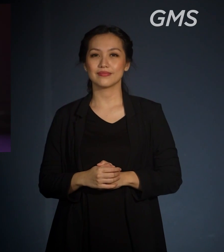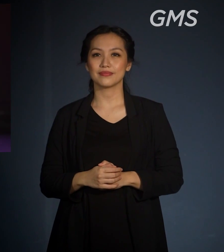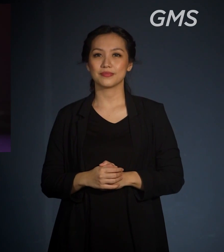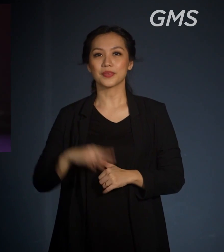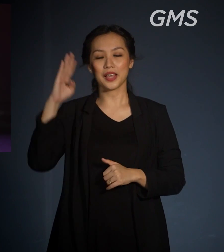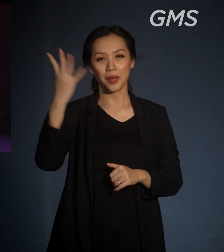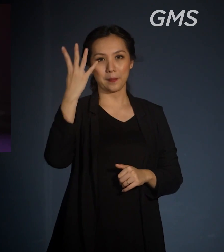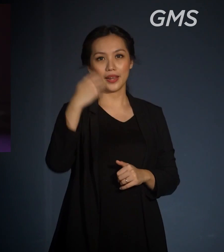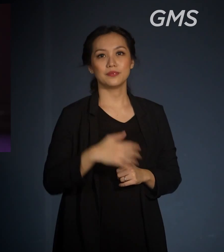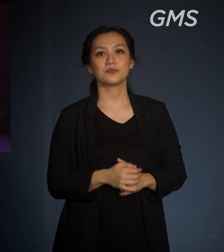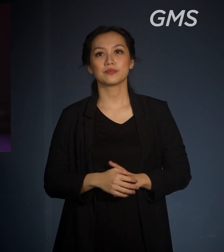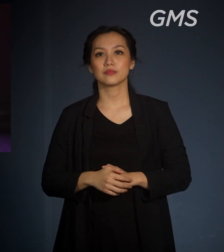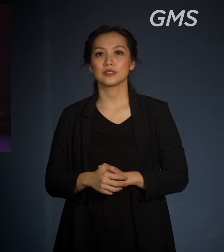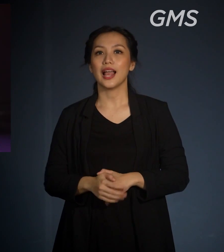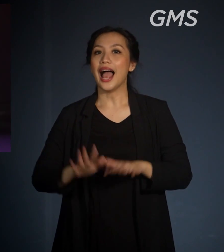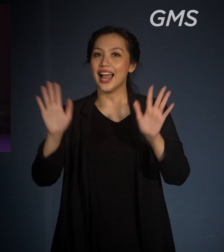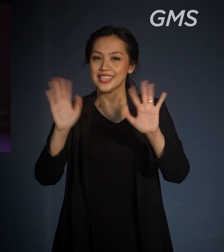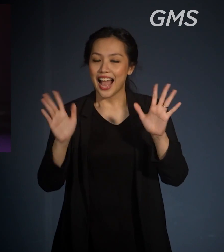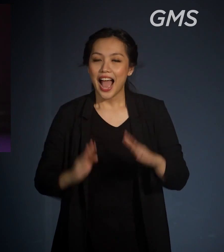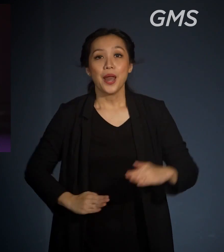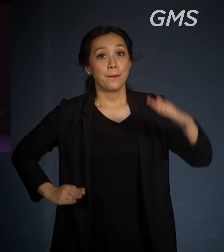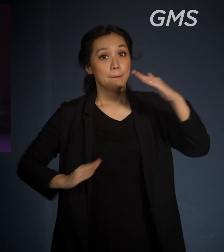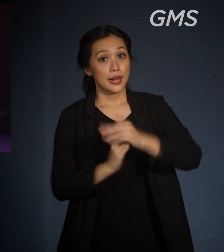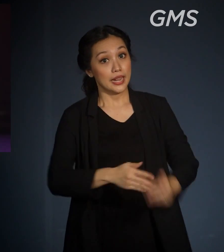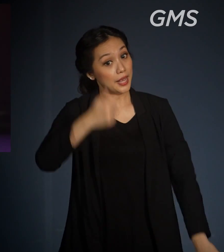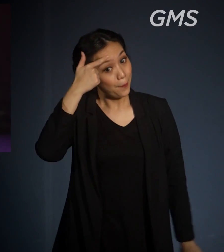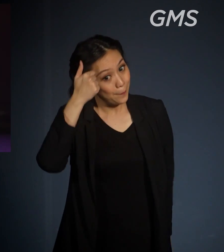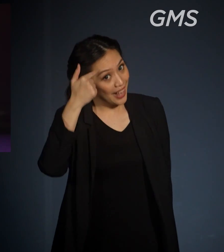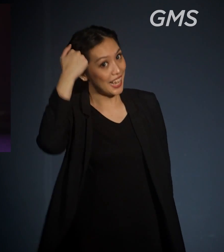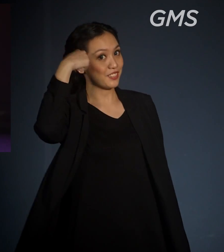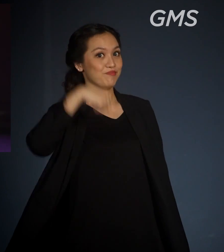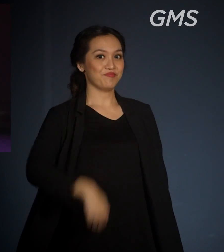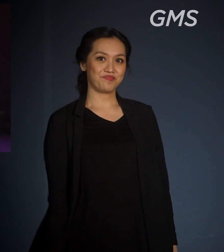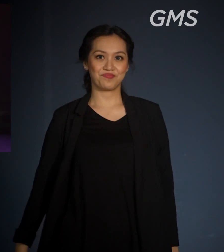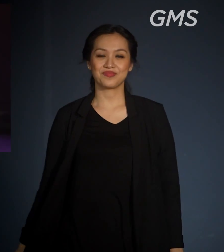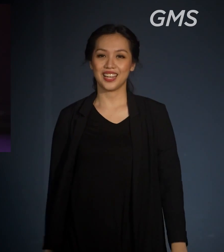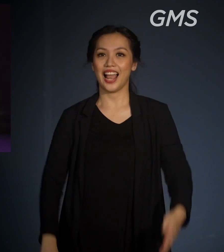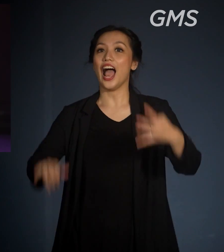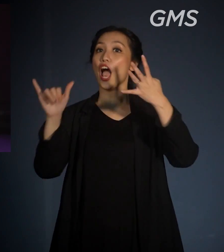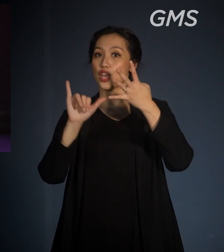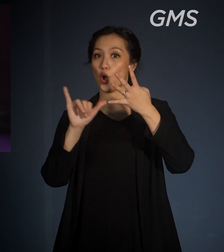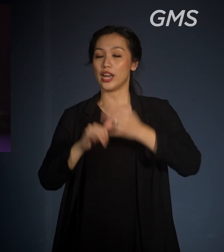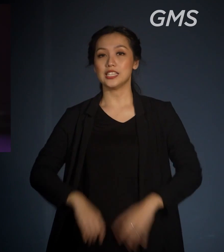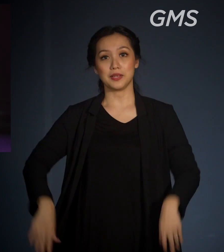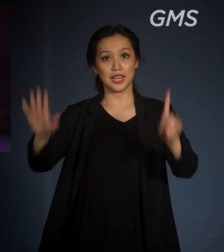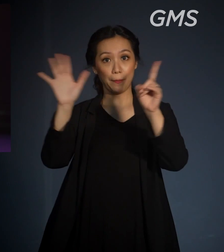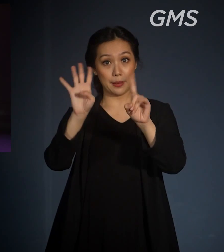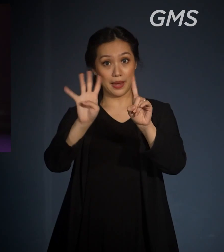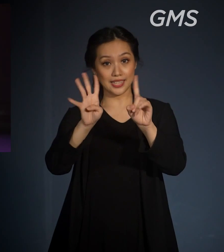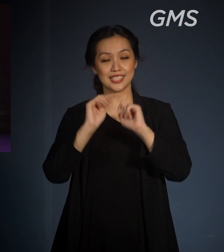Yang keempat adalah tidak pernah berhenti belajar. Coba kita buka Yohanes pasal yang ke-14.